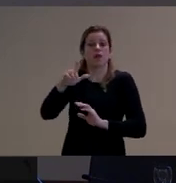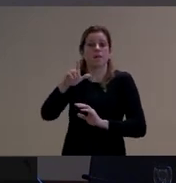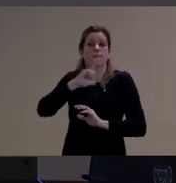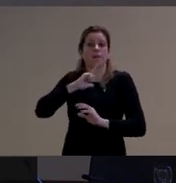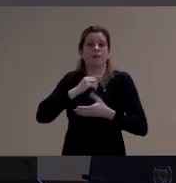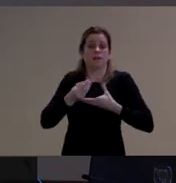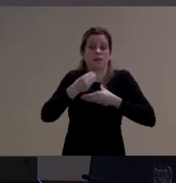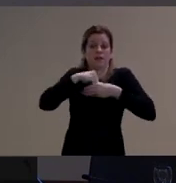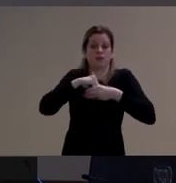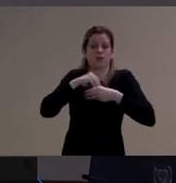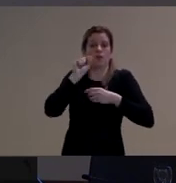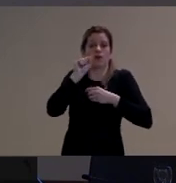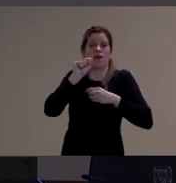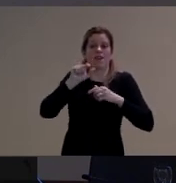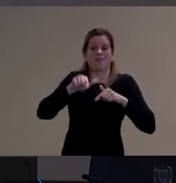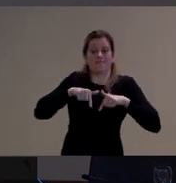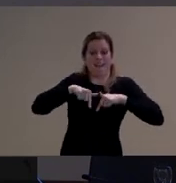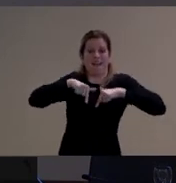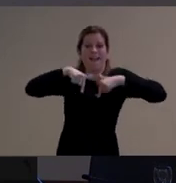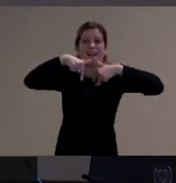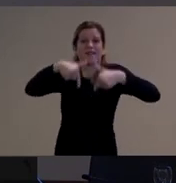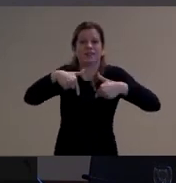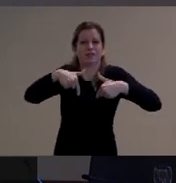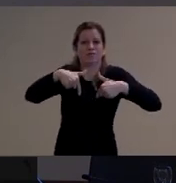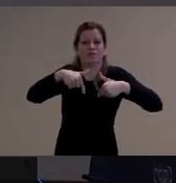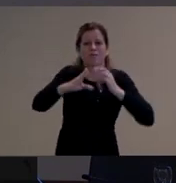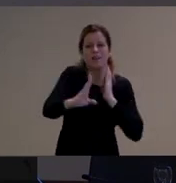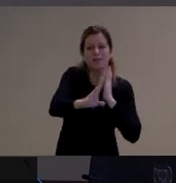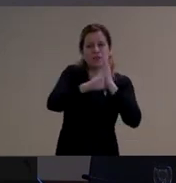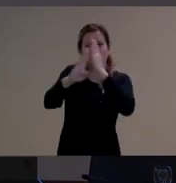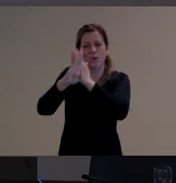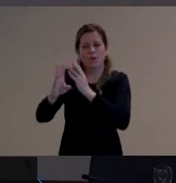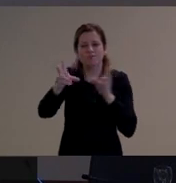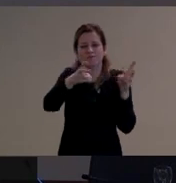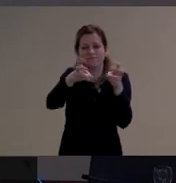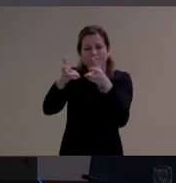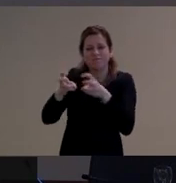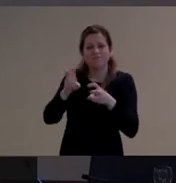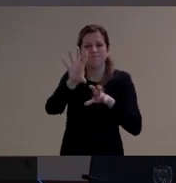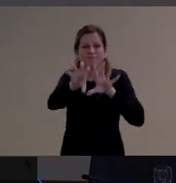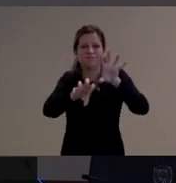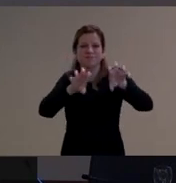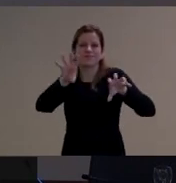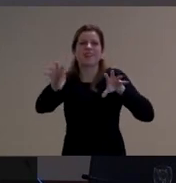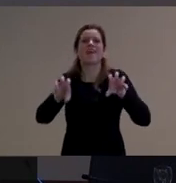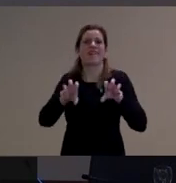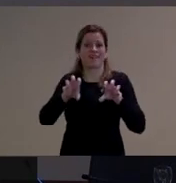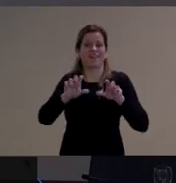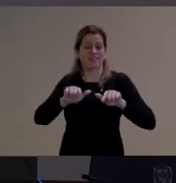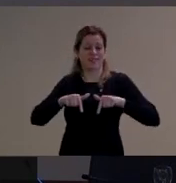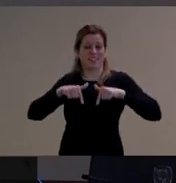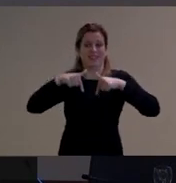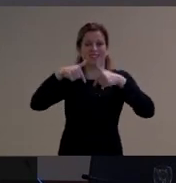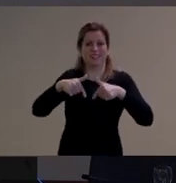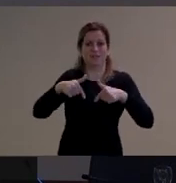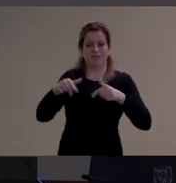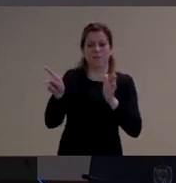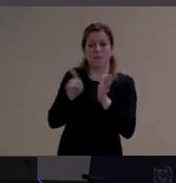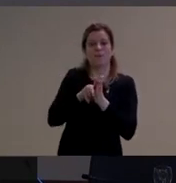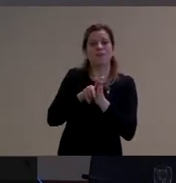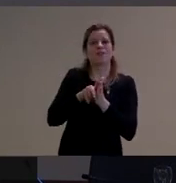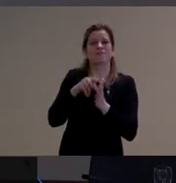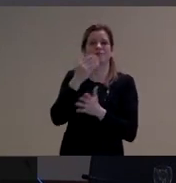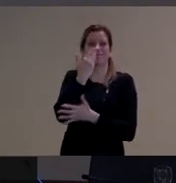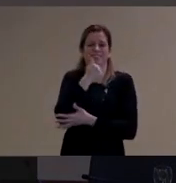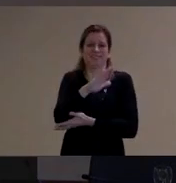né que elas explorem e descubram as propriedades é Coloca essa ação na ação da criança